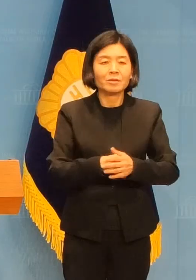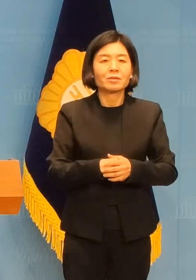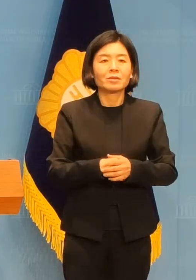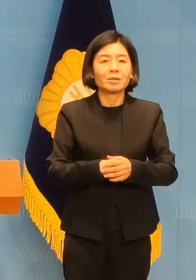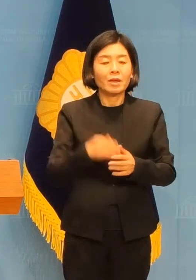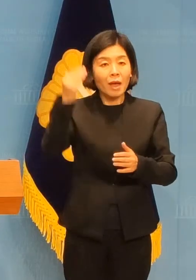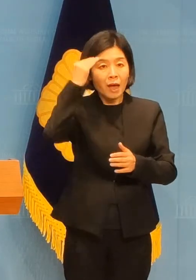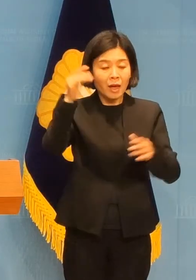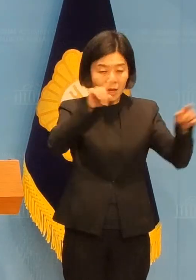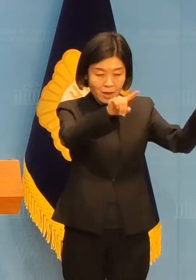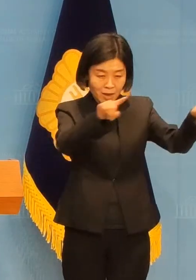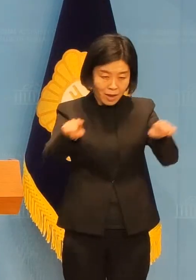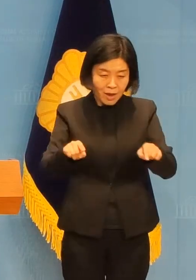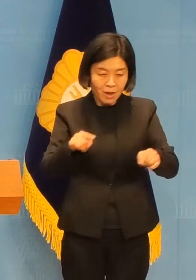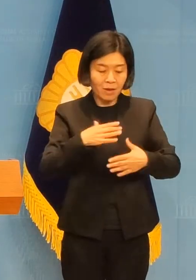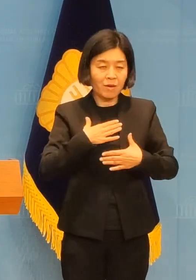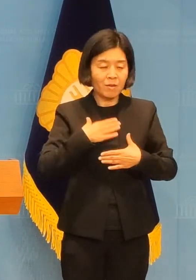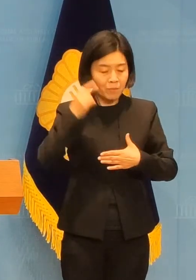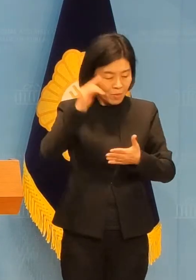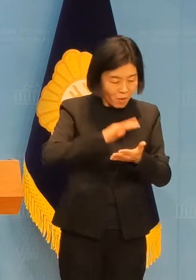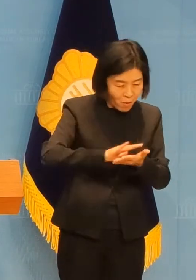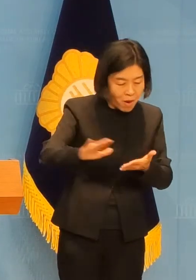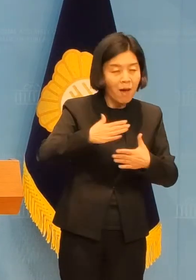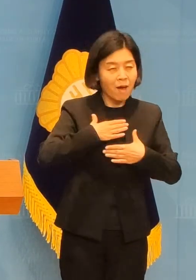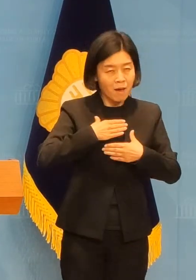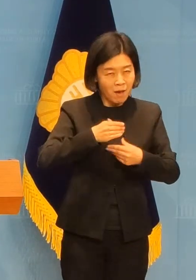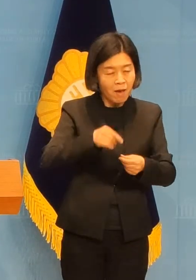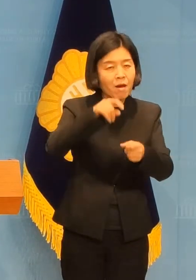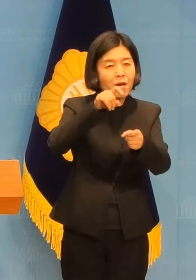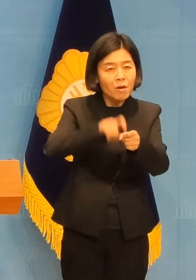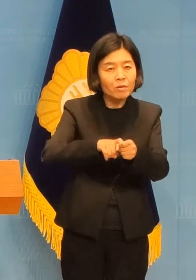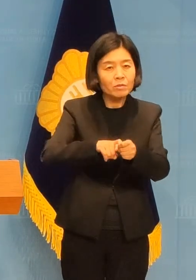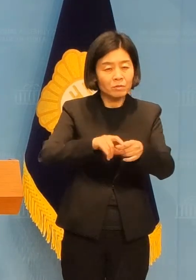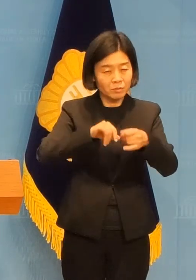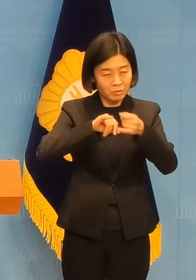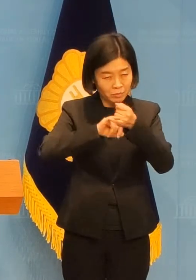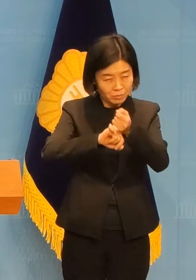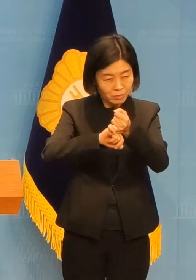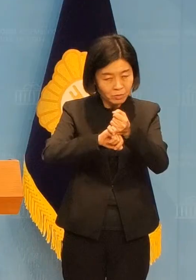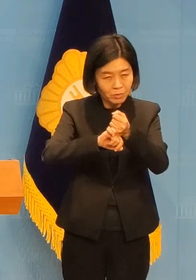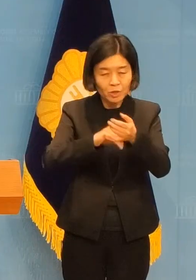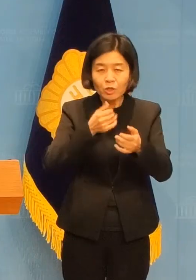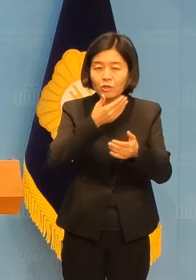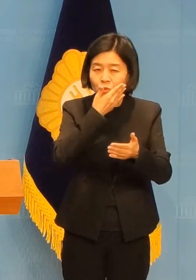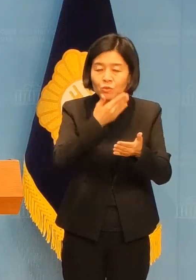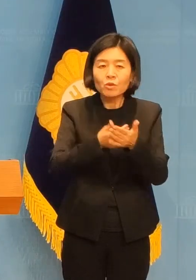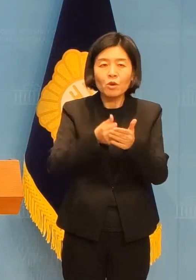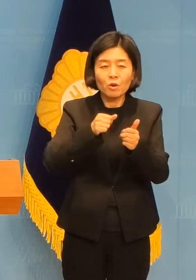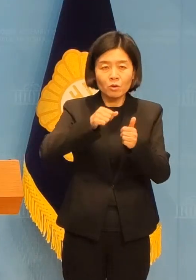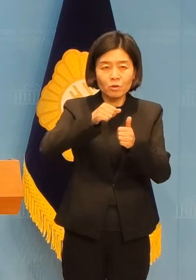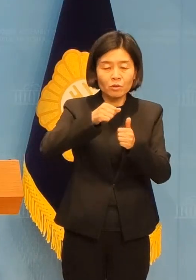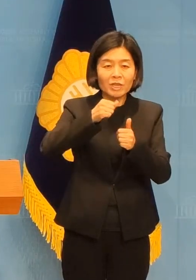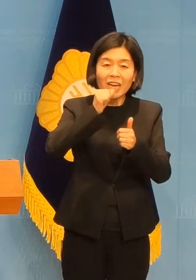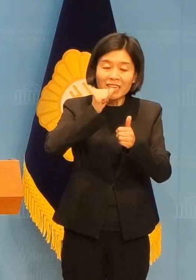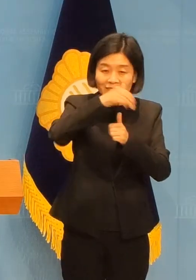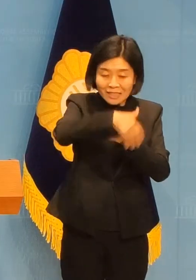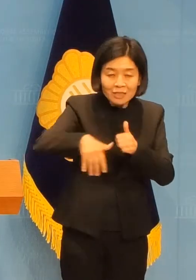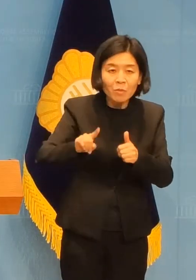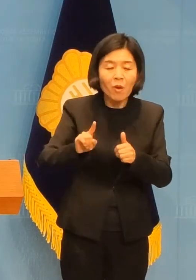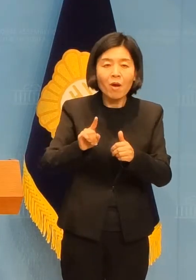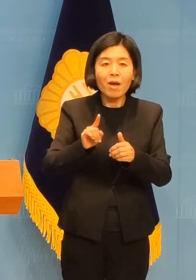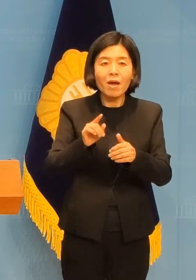한반도 평화와 안정을 위한 필수 전략 자산인 핵 추진 잠수함 건조